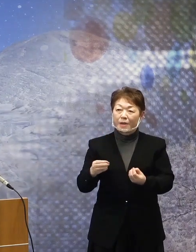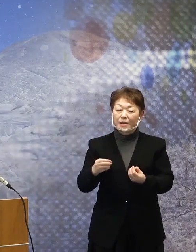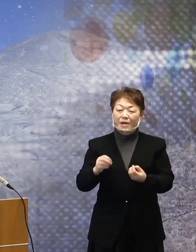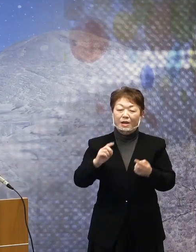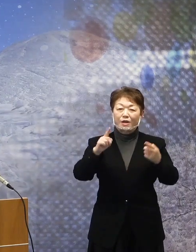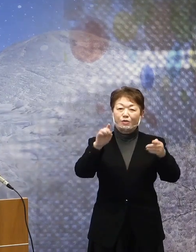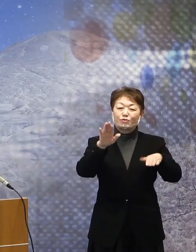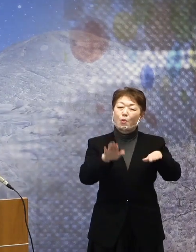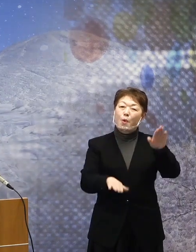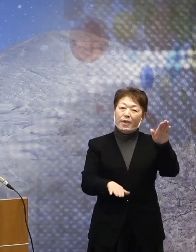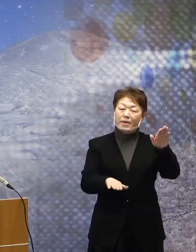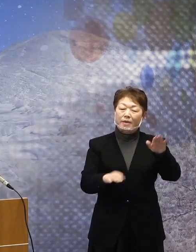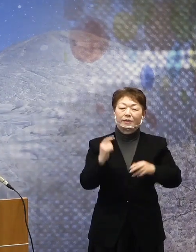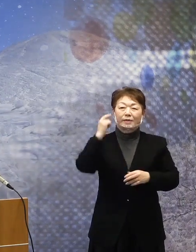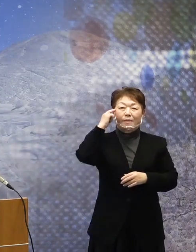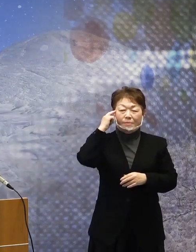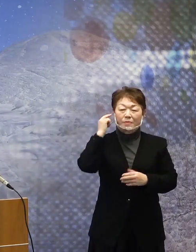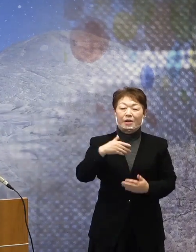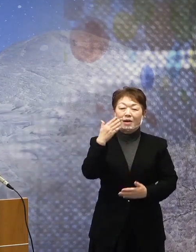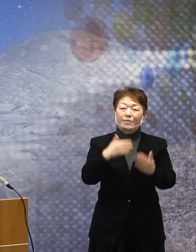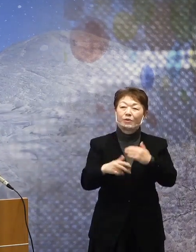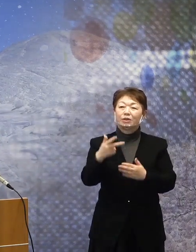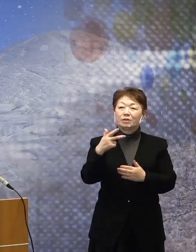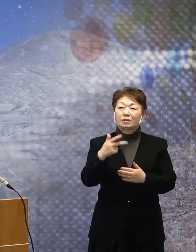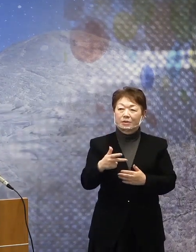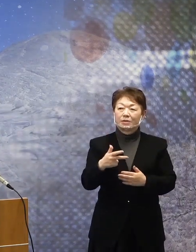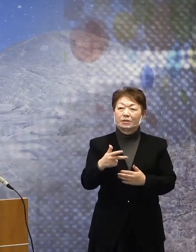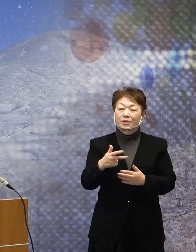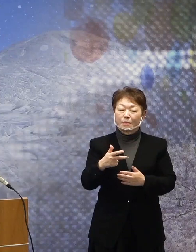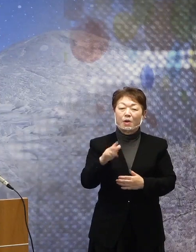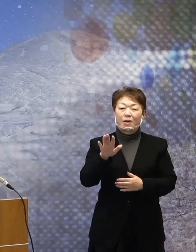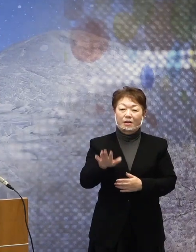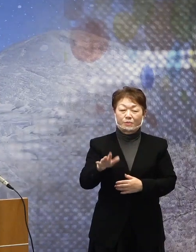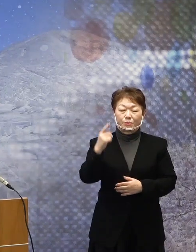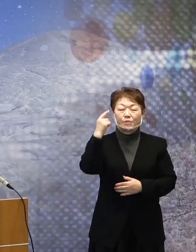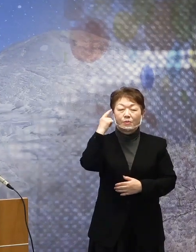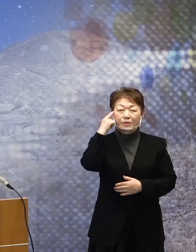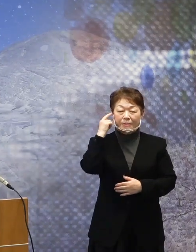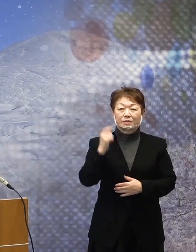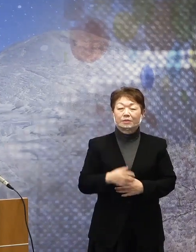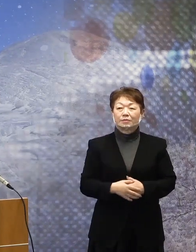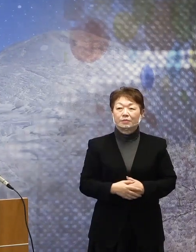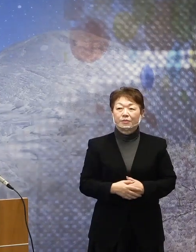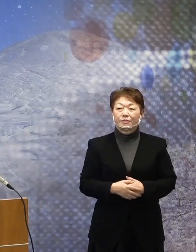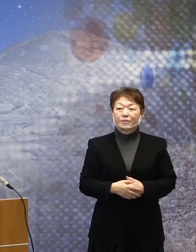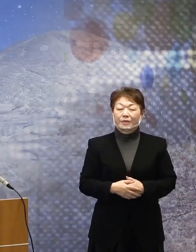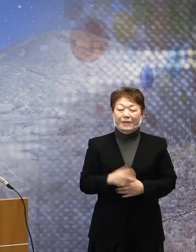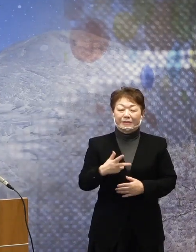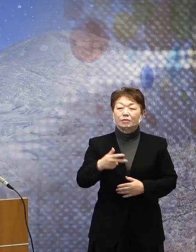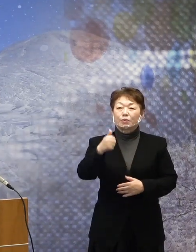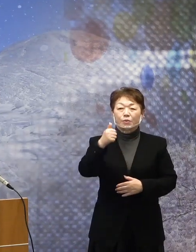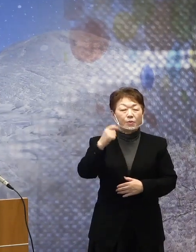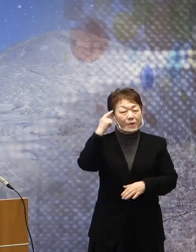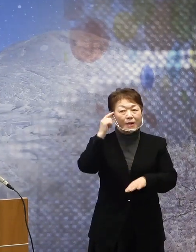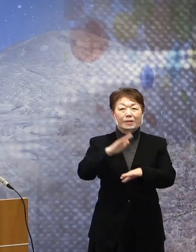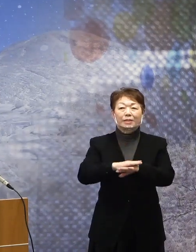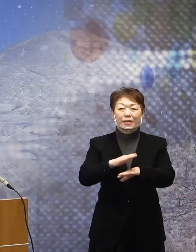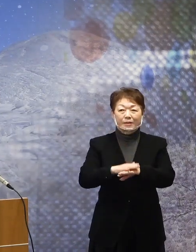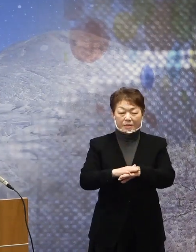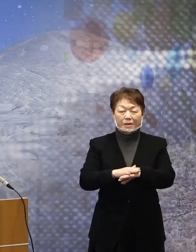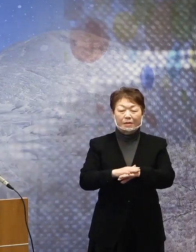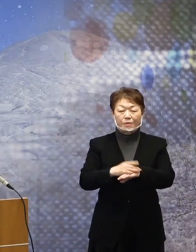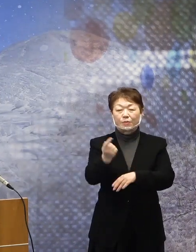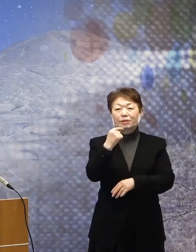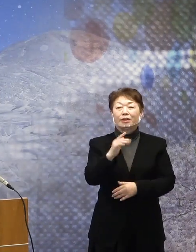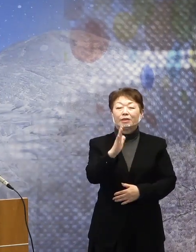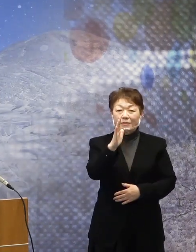平感を当然、青森市の飲食店の方とか持つと思うんですが、その点に関する市長のお考え、見解を教えてい